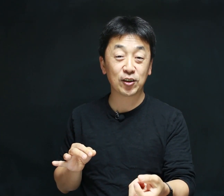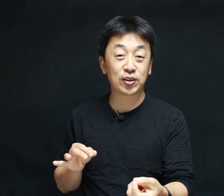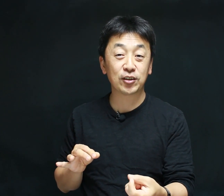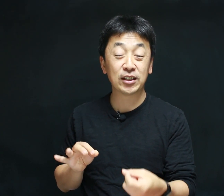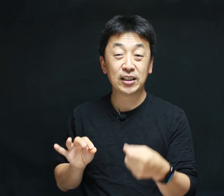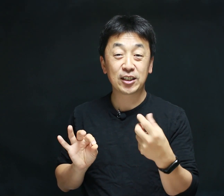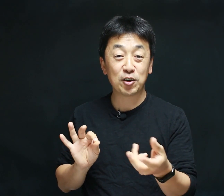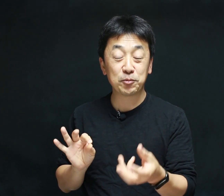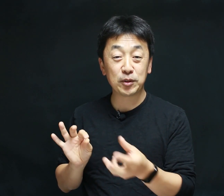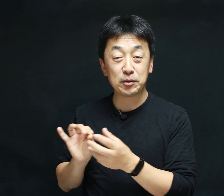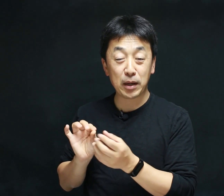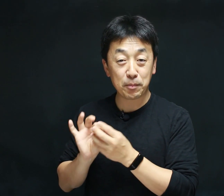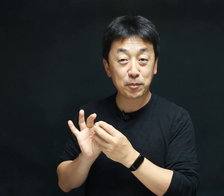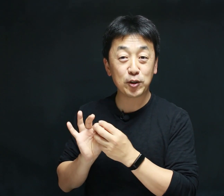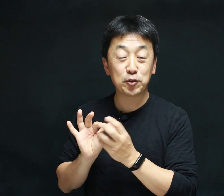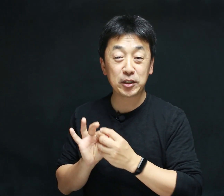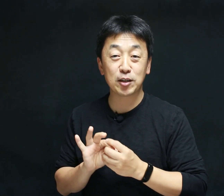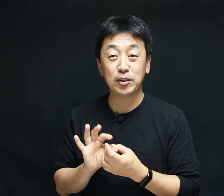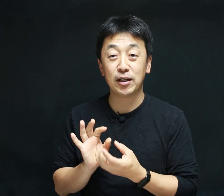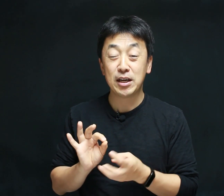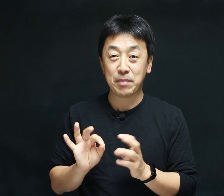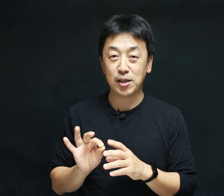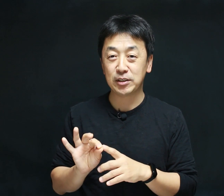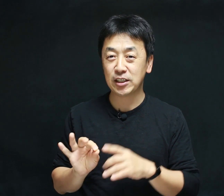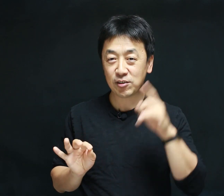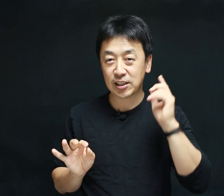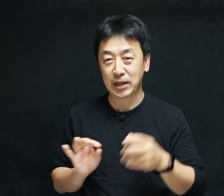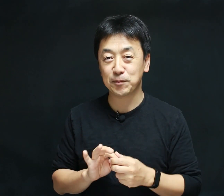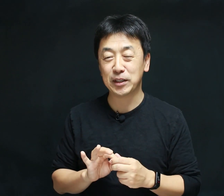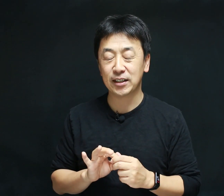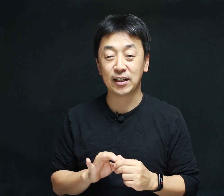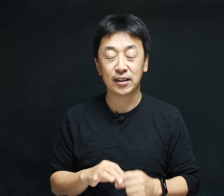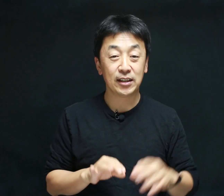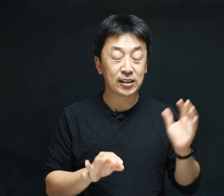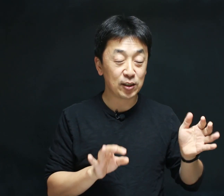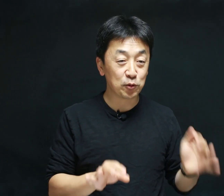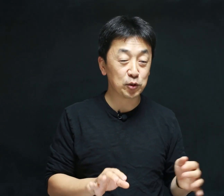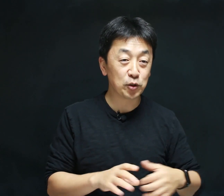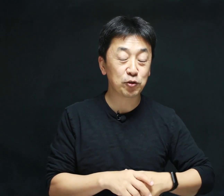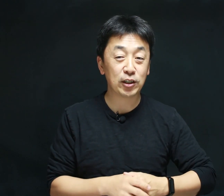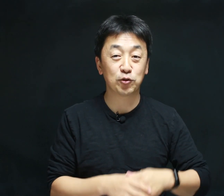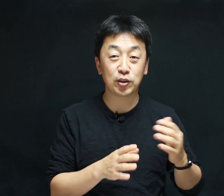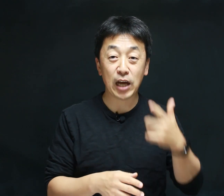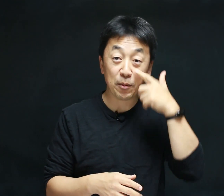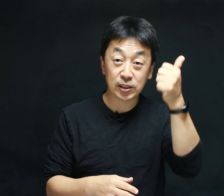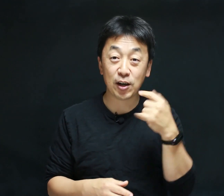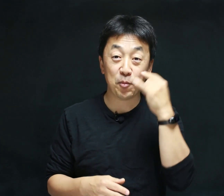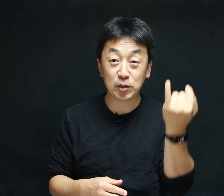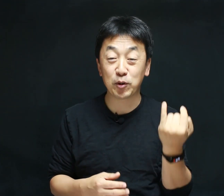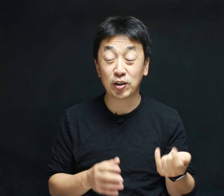어떤 그런 방면이 좀 있기 때문에 마임은 신경 쓸 게 많습니다. 그래서 농식수화는 우선은 아버지, 어머니 뭐 이런